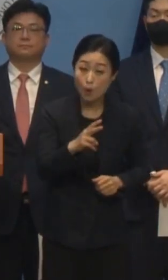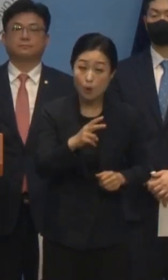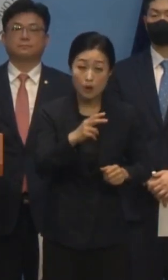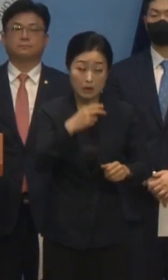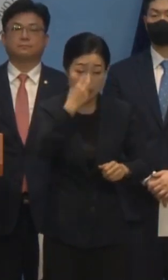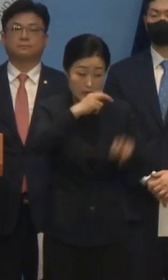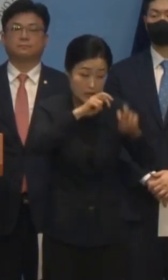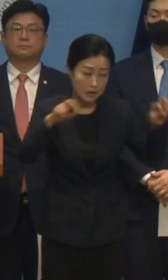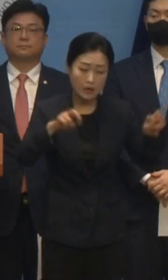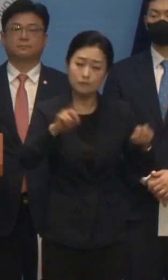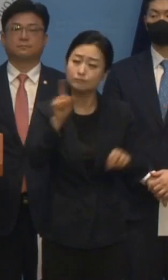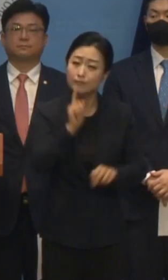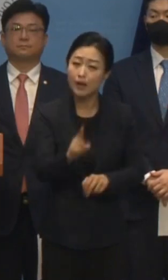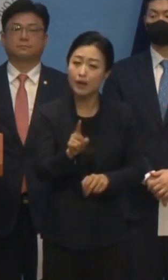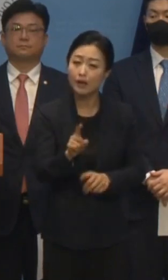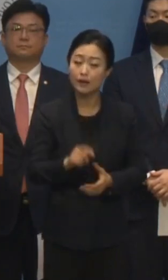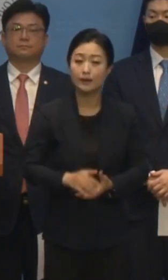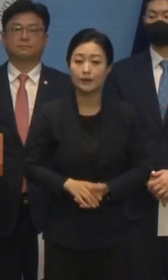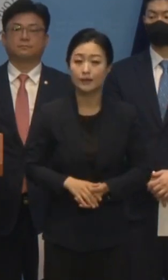밝히겠다는 것입니까?